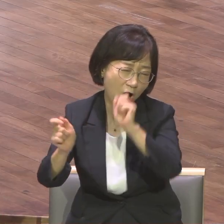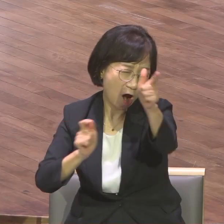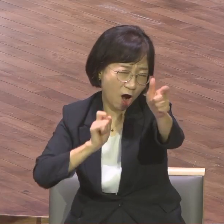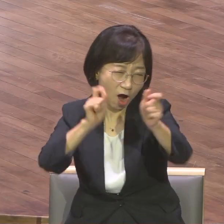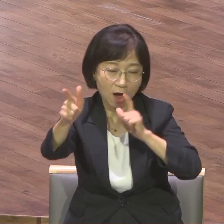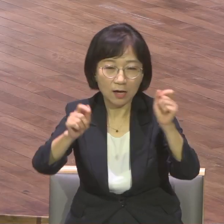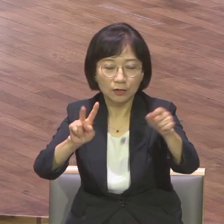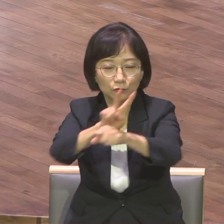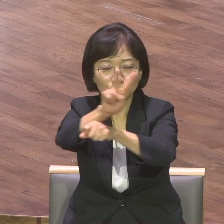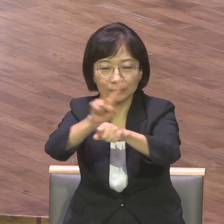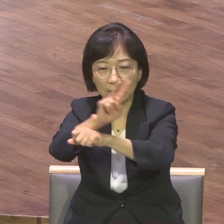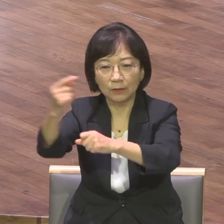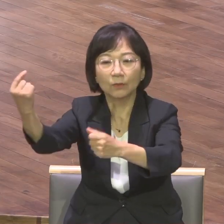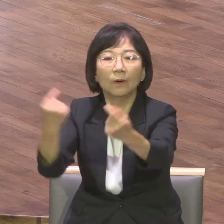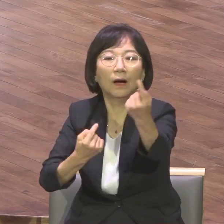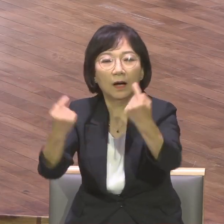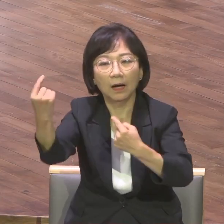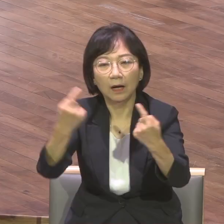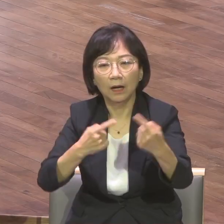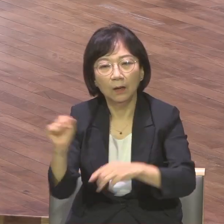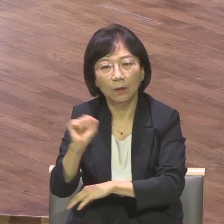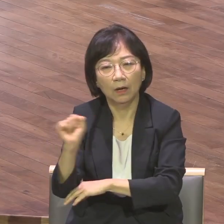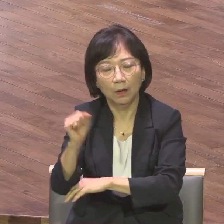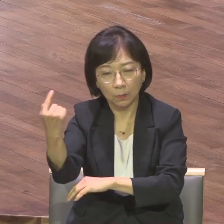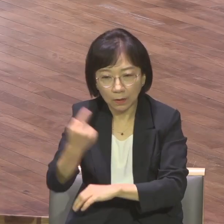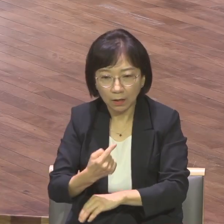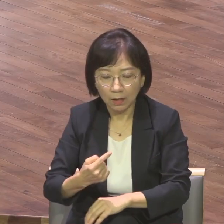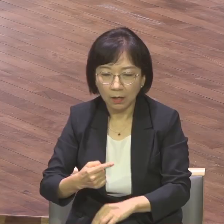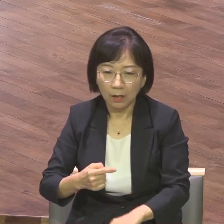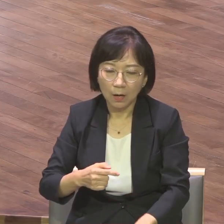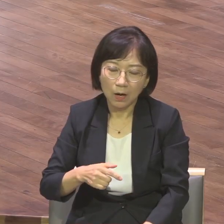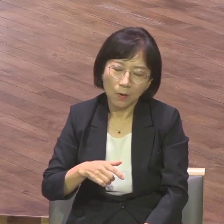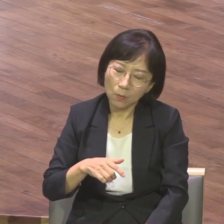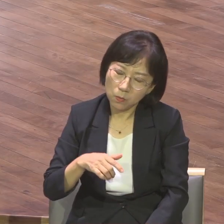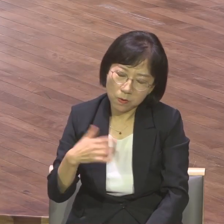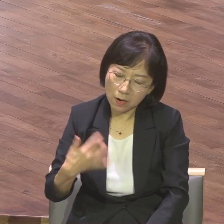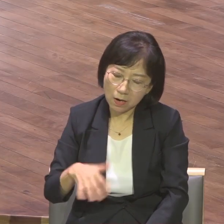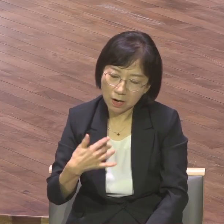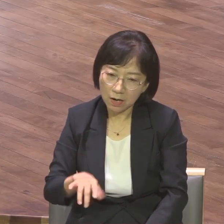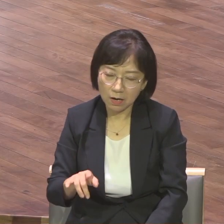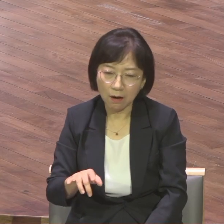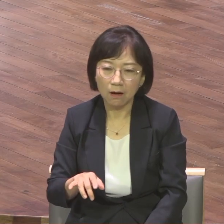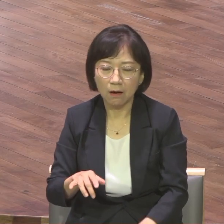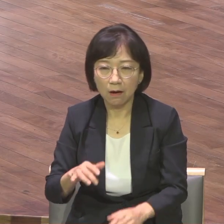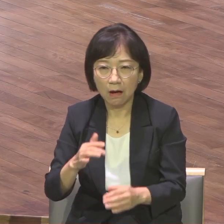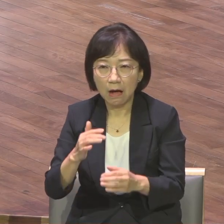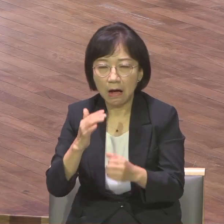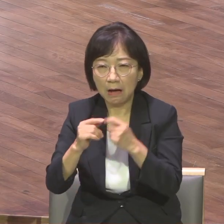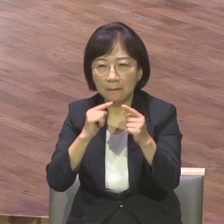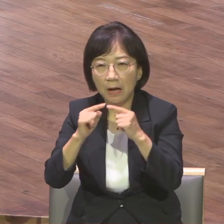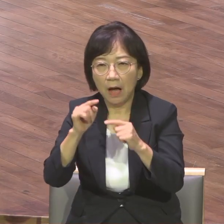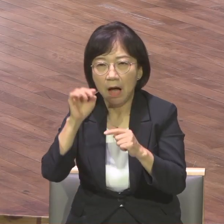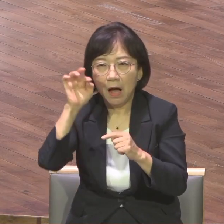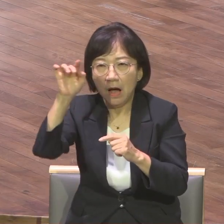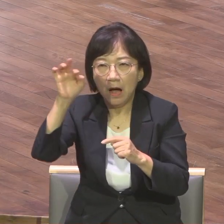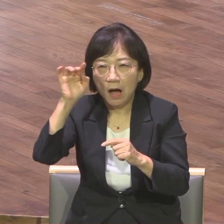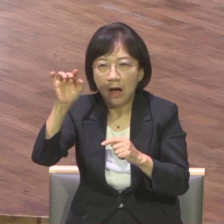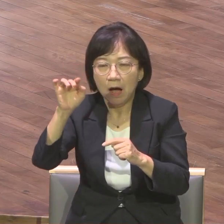걸릴 현장. 이야 귀한 분들이구나. 그 멀리서